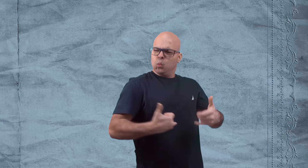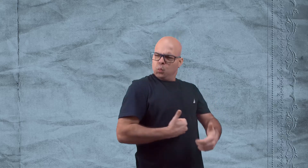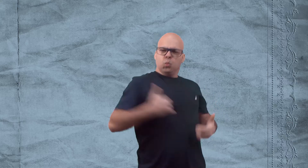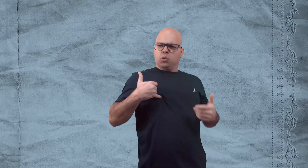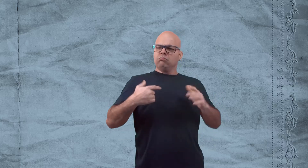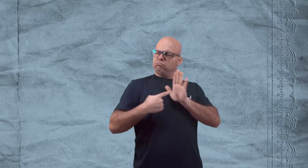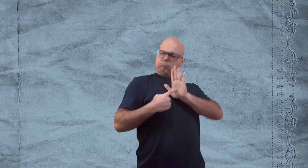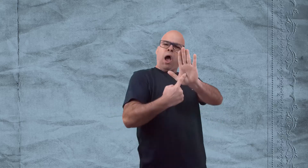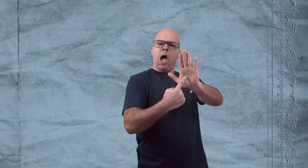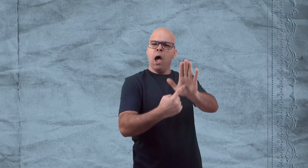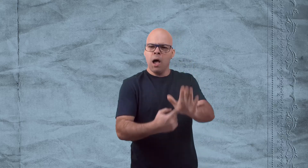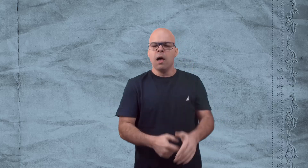quem ela havia se tornado.